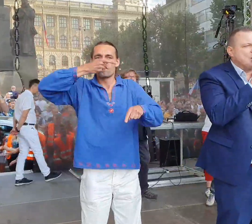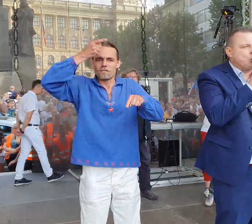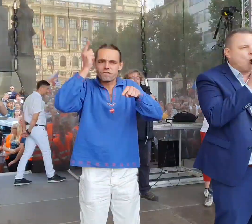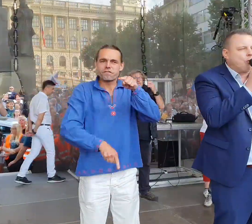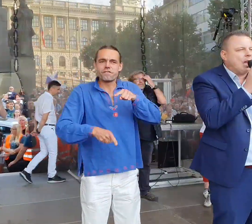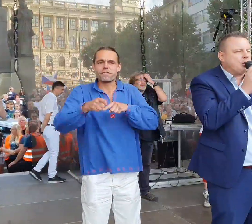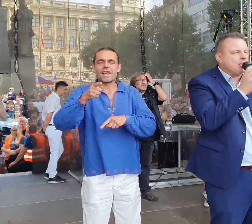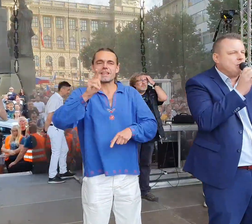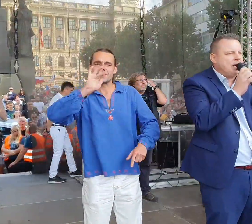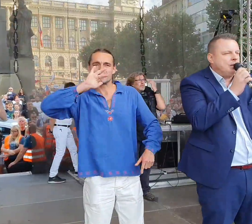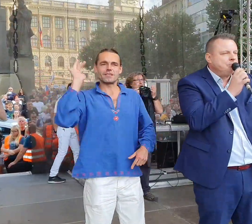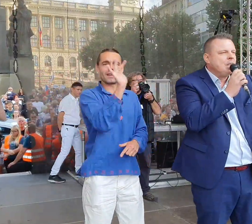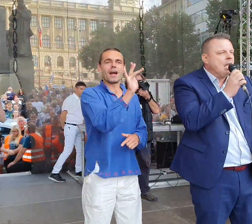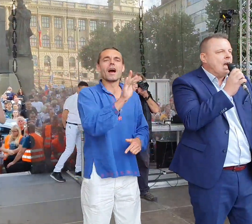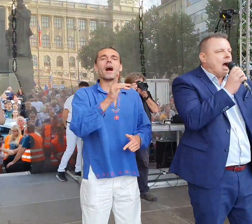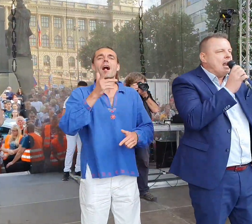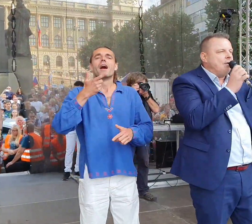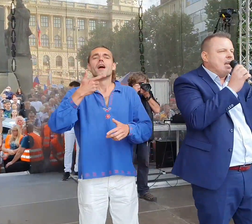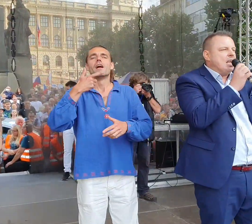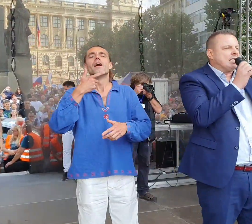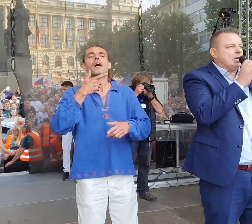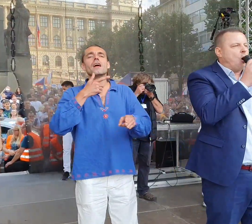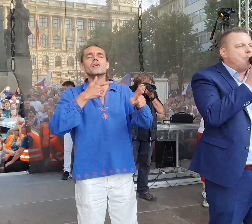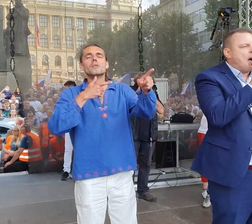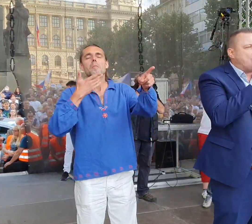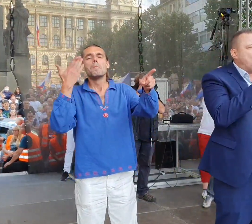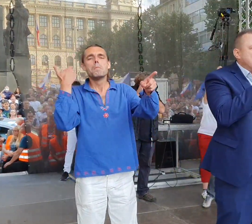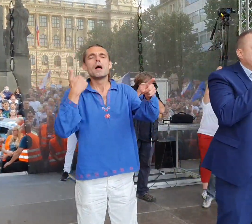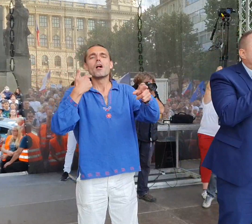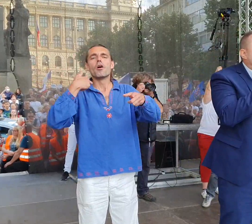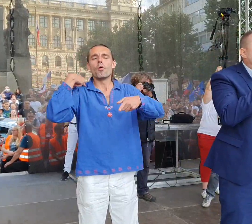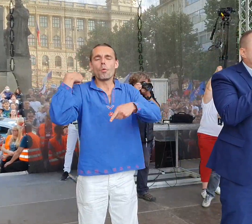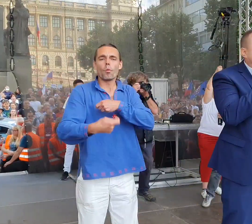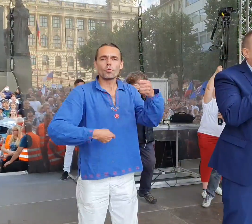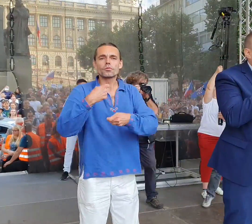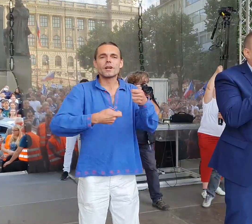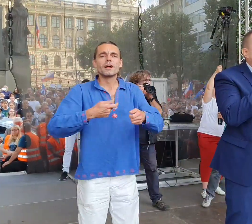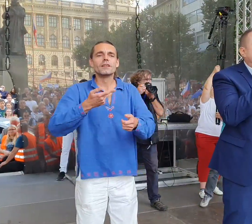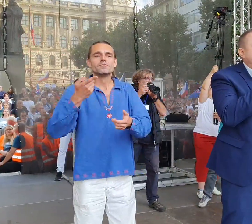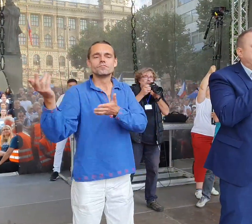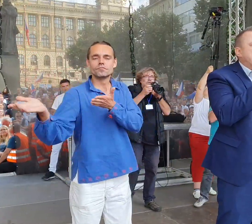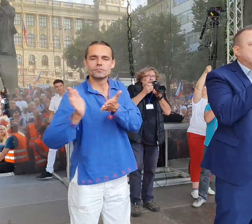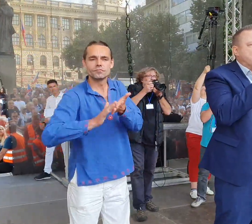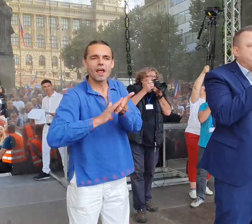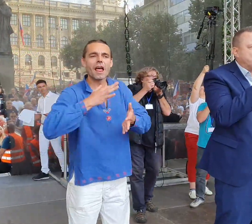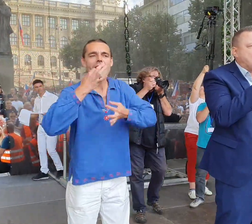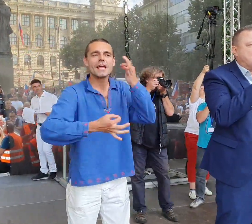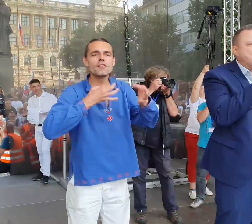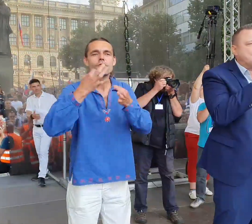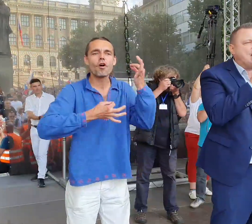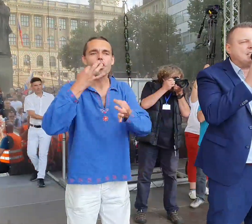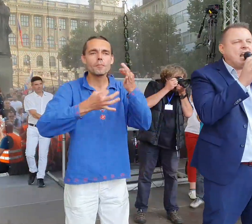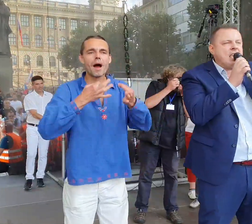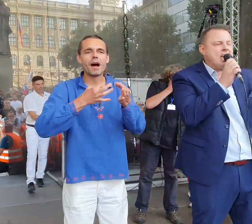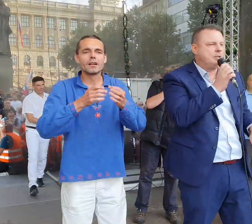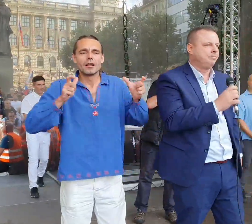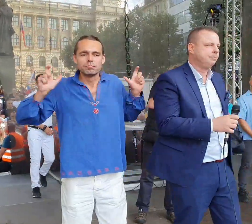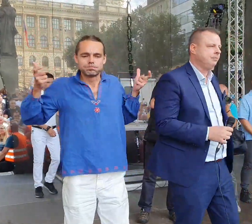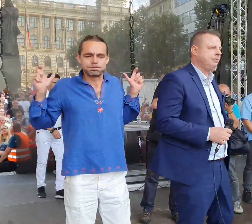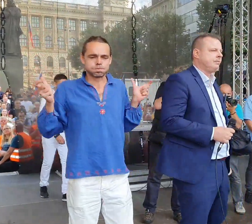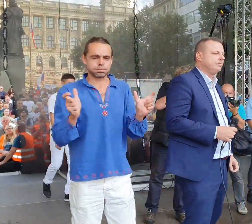zavedl cenzuru v této zemi a navíc opakovaně lhal o stících s mafiánským podsvětím ve své